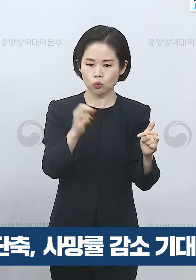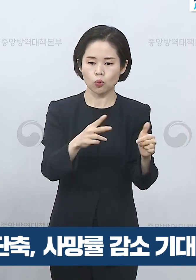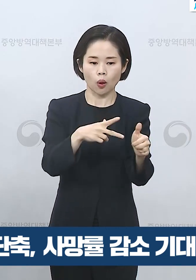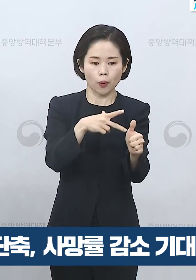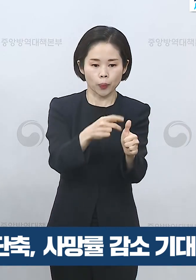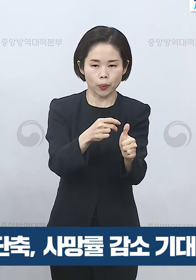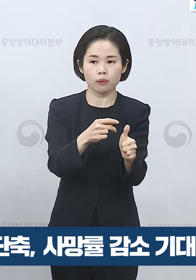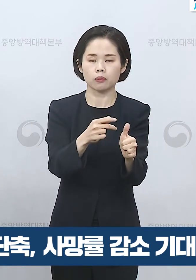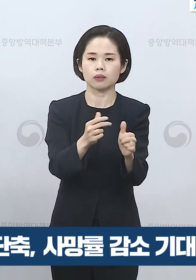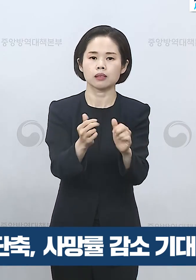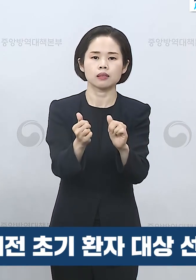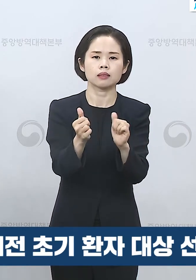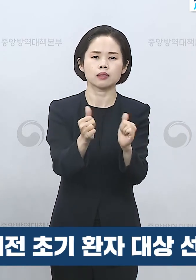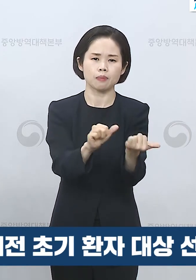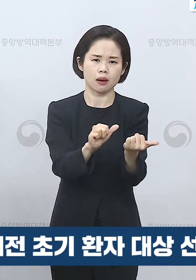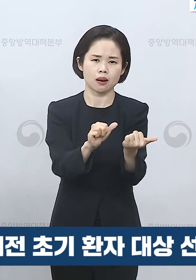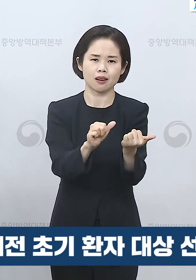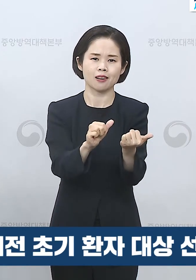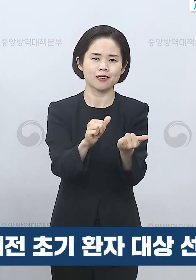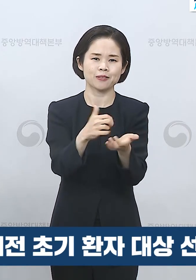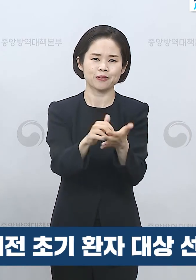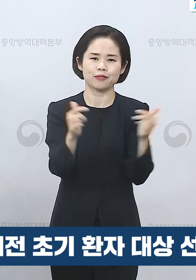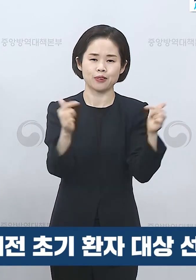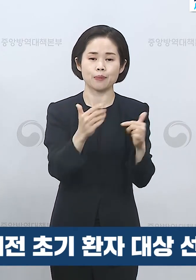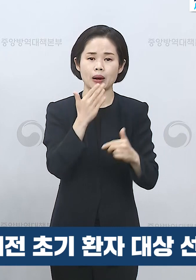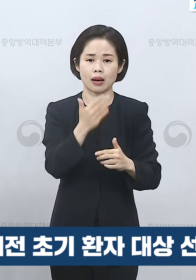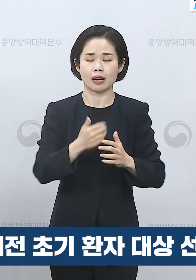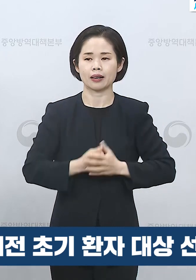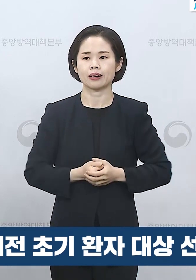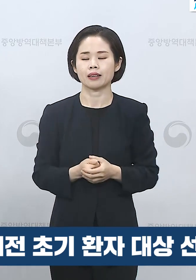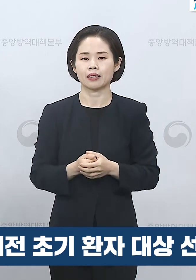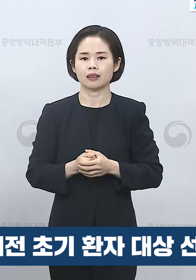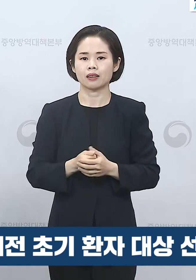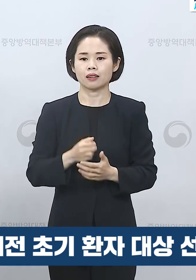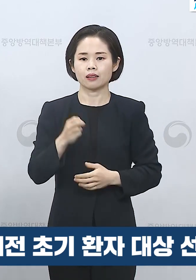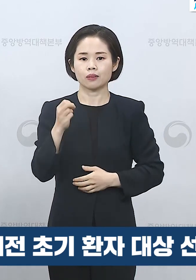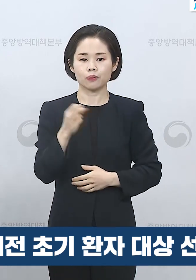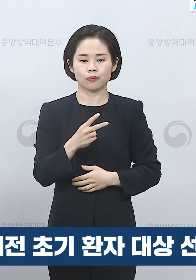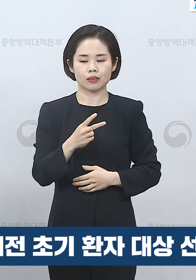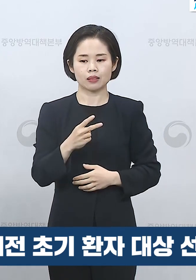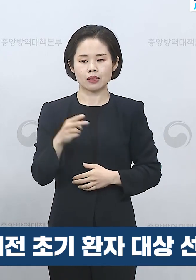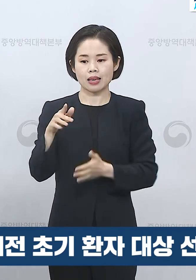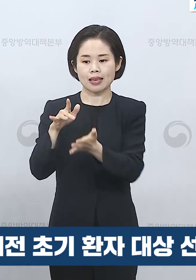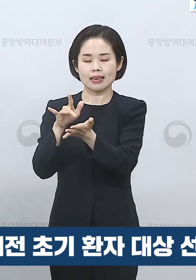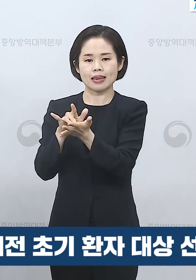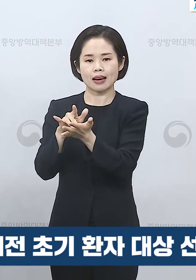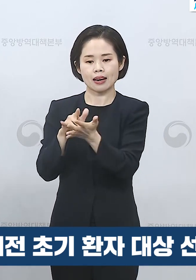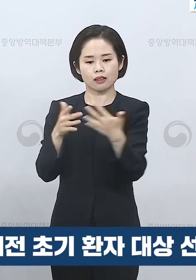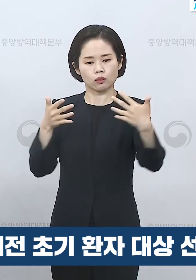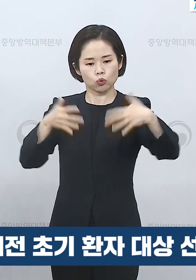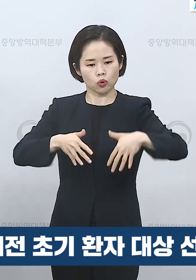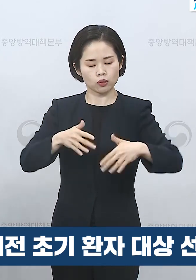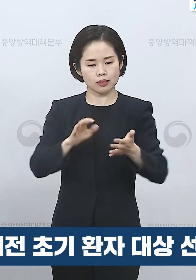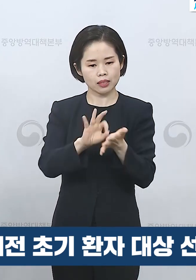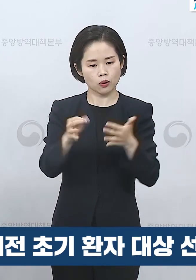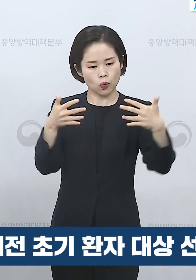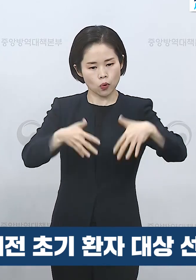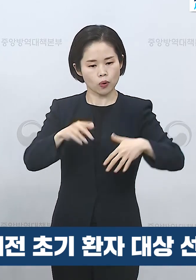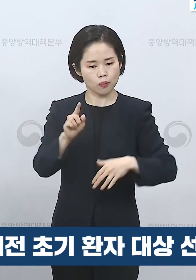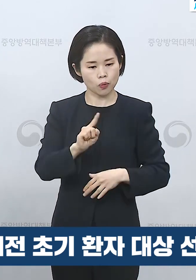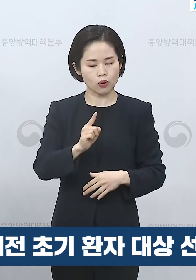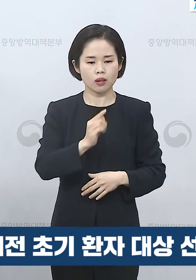것들을 기대하고 일단은 산소 치료의 대상이 되는 사람 중에서 발병한